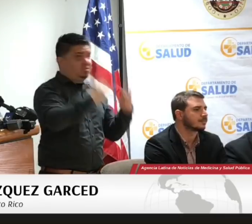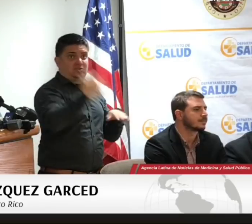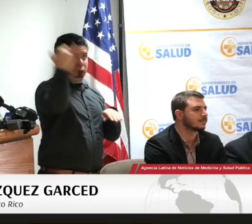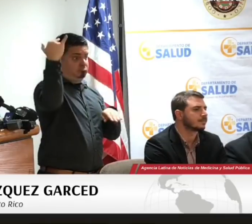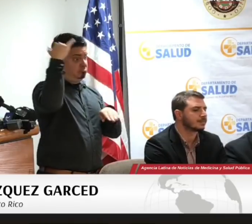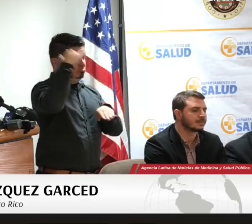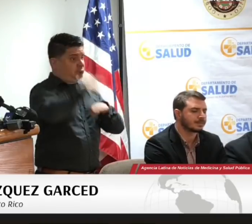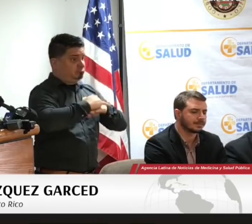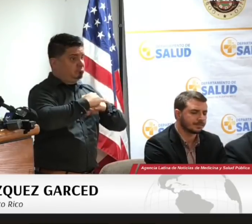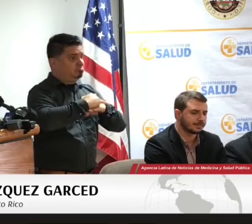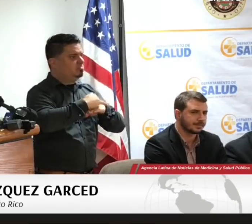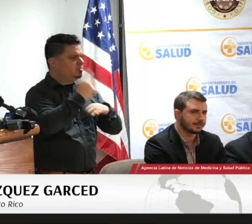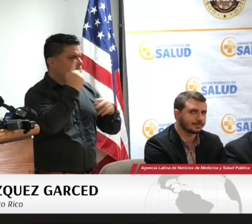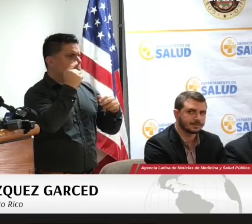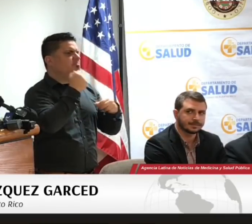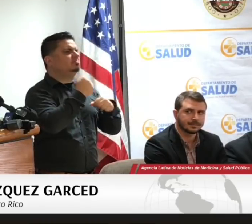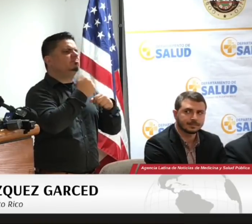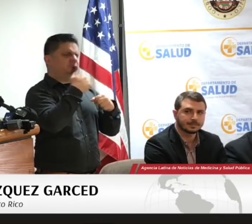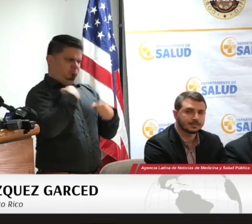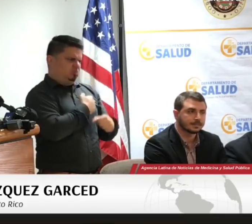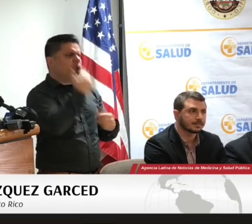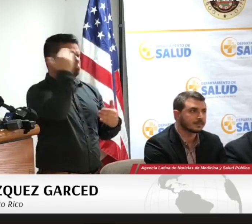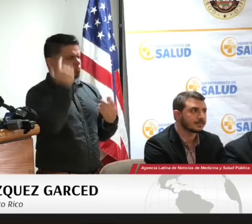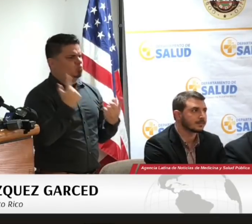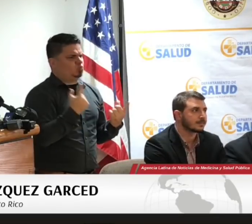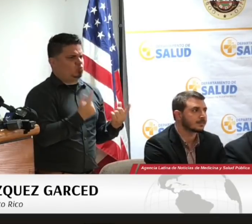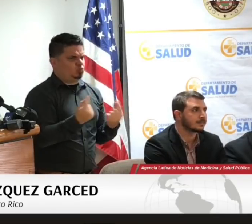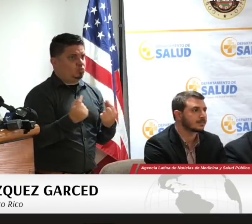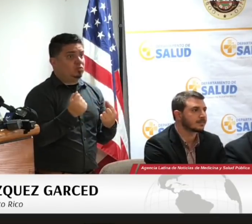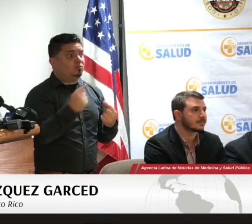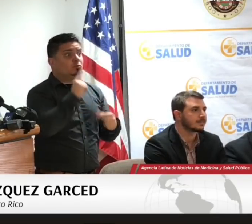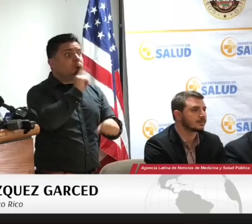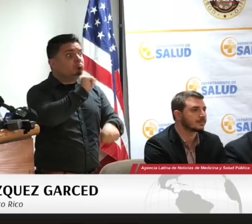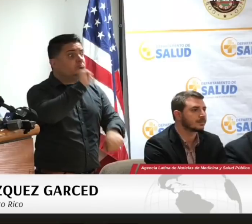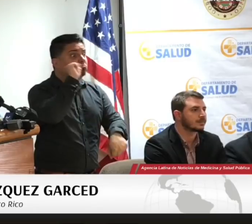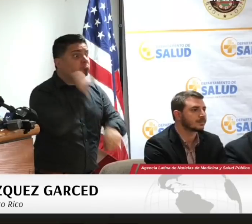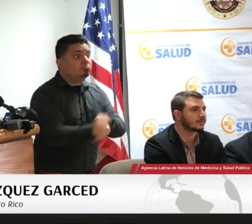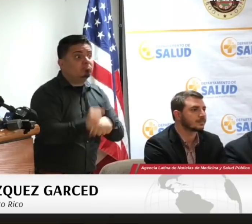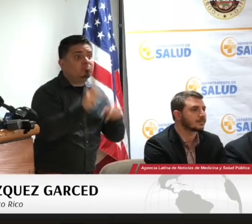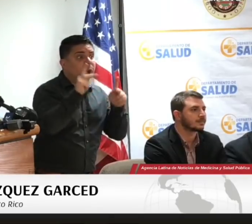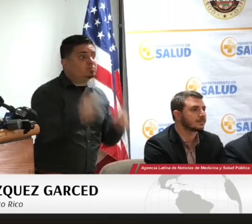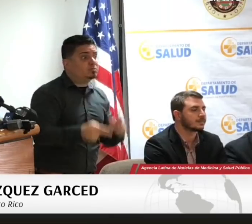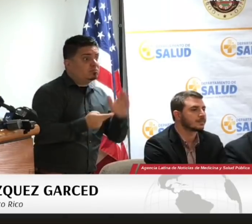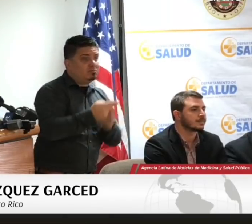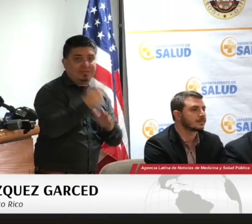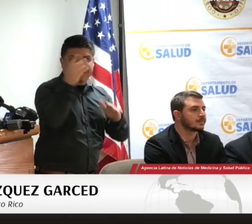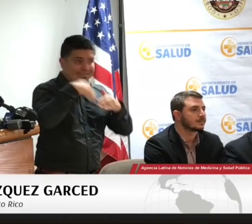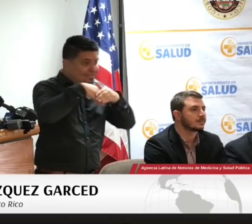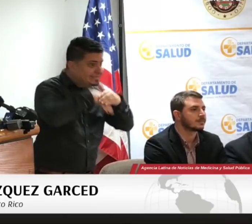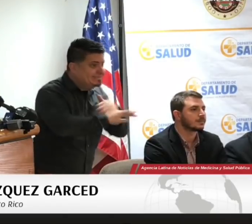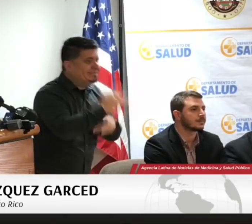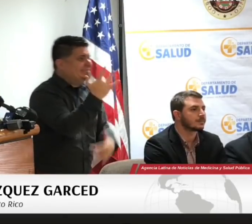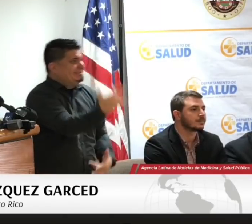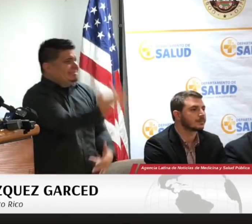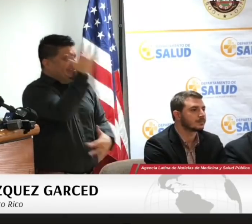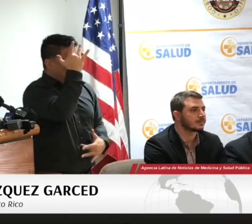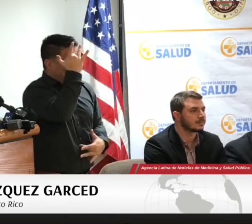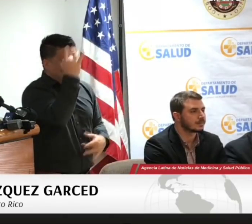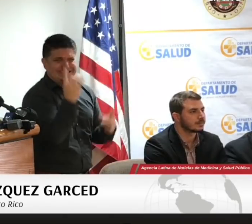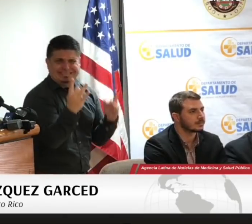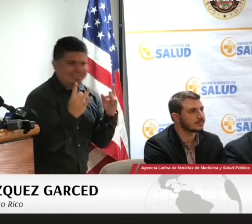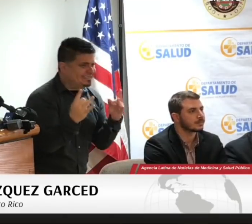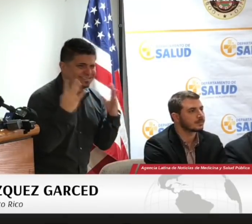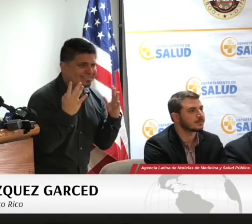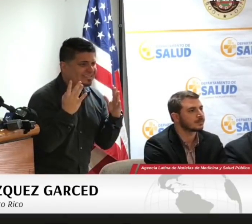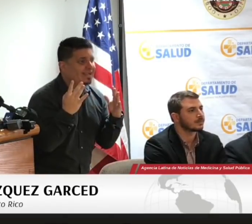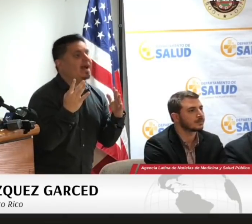para precisamente asegurar eso. Si esa persona viene con síntomas pero está en estado crítico, pues esa persona se